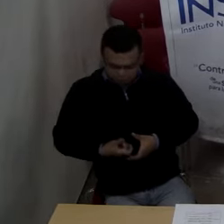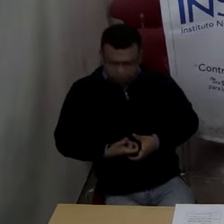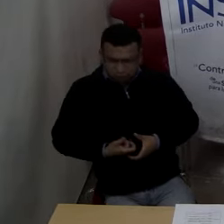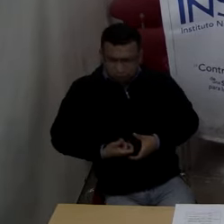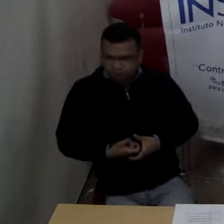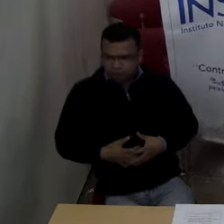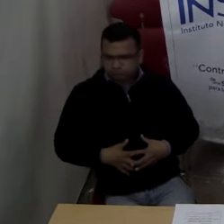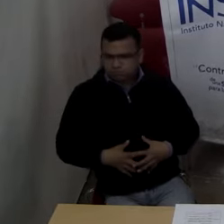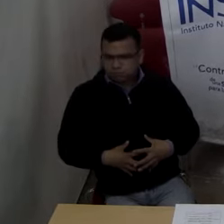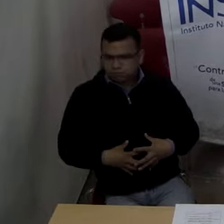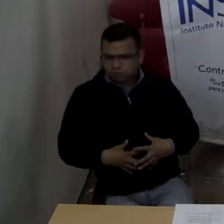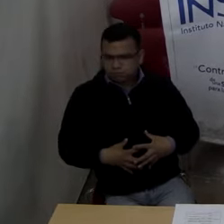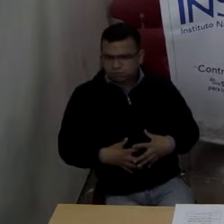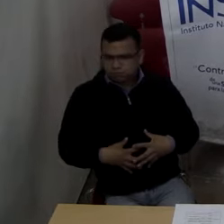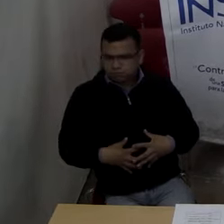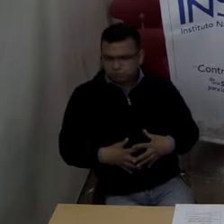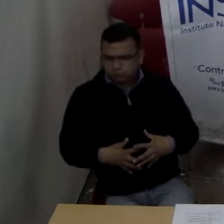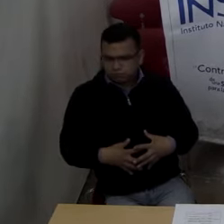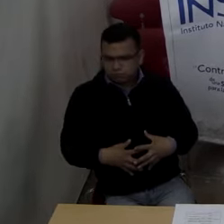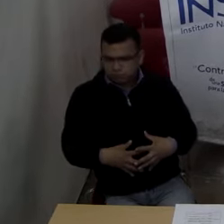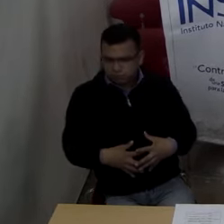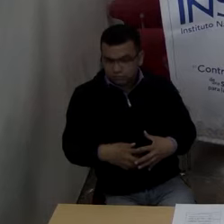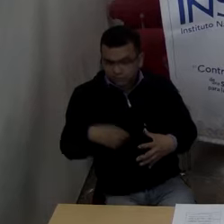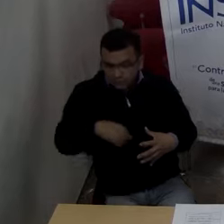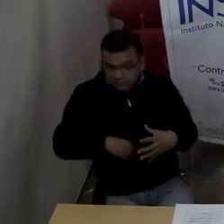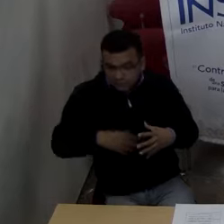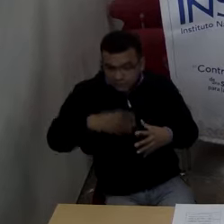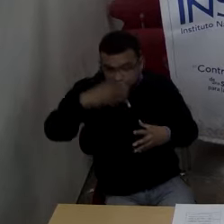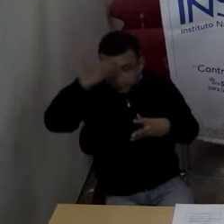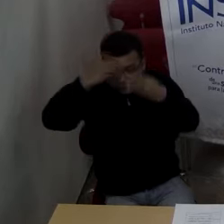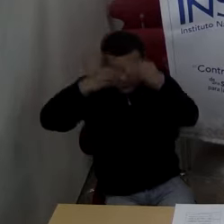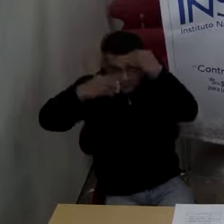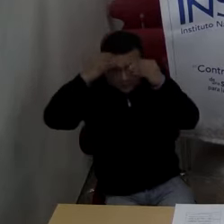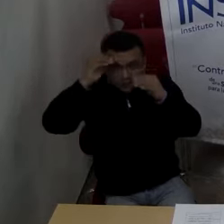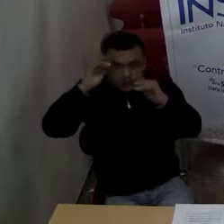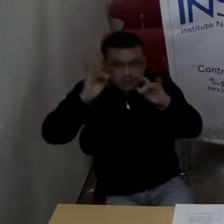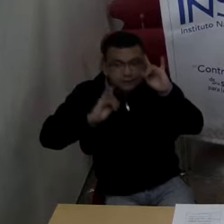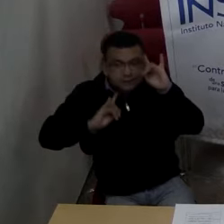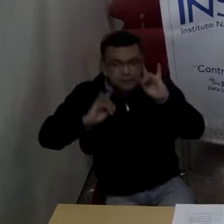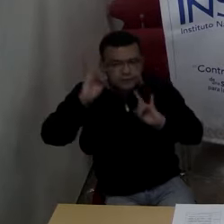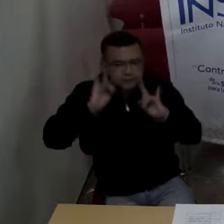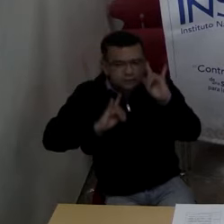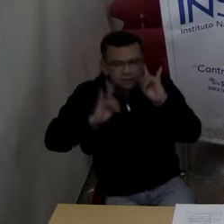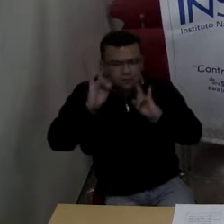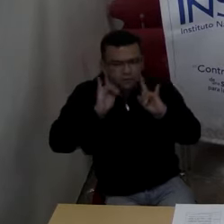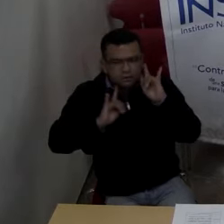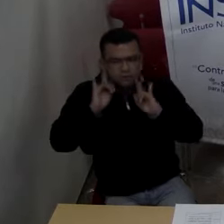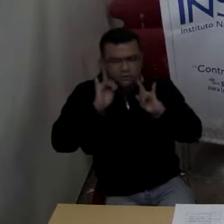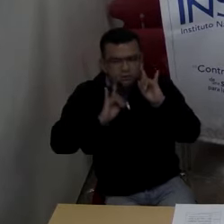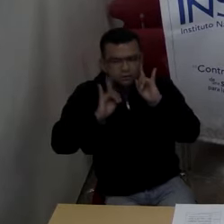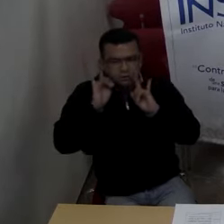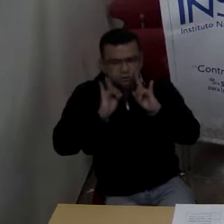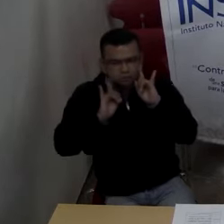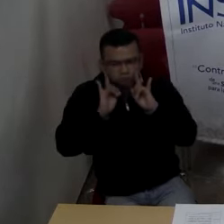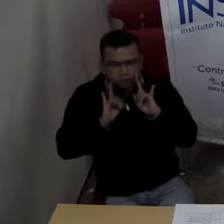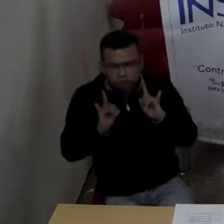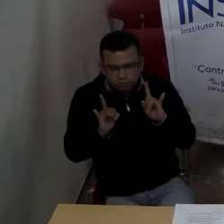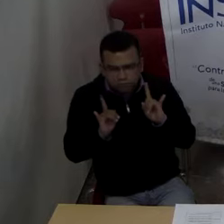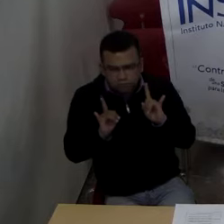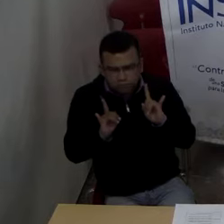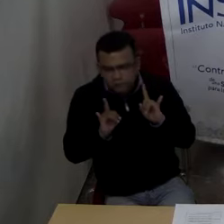hacer esa discriminación y también a localizar. No siempre tenemos acceso